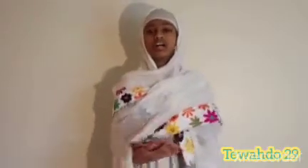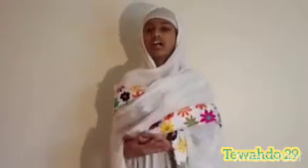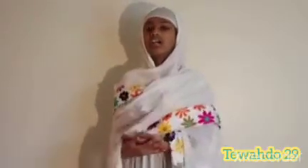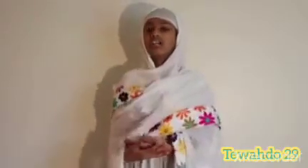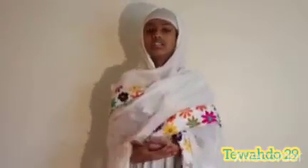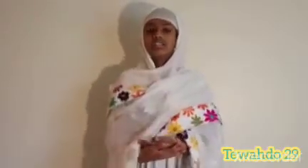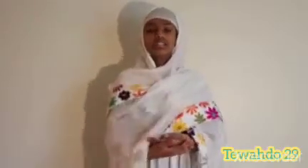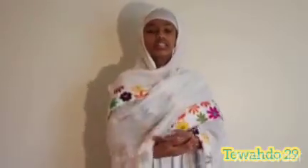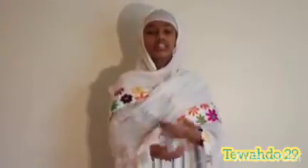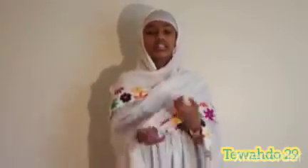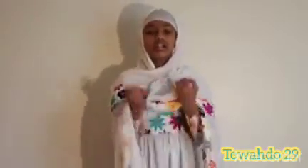ሕፃናት